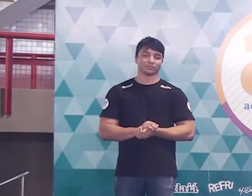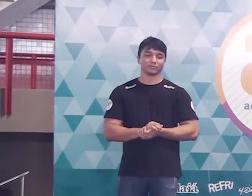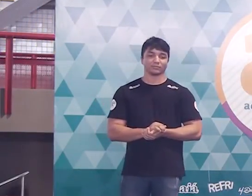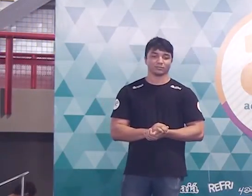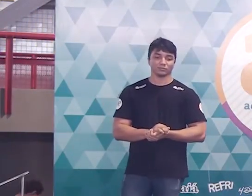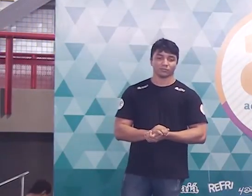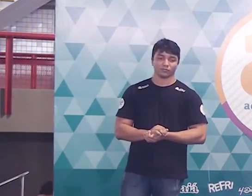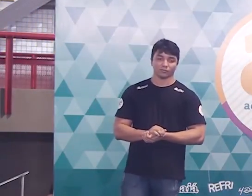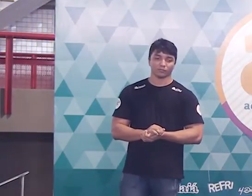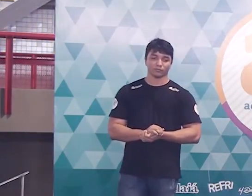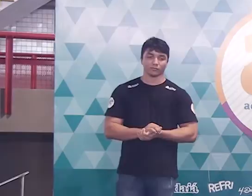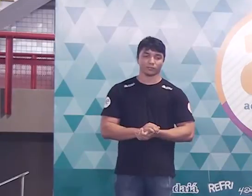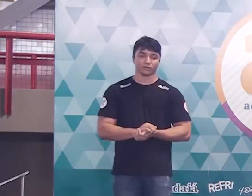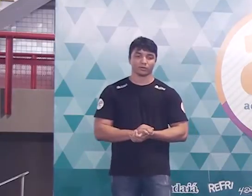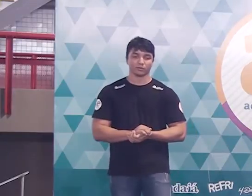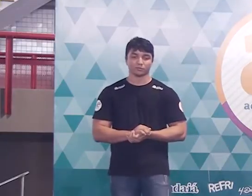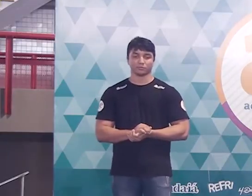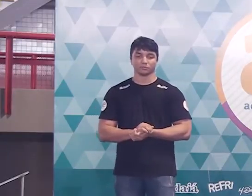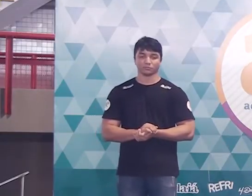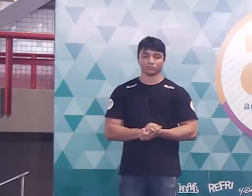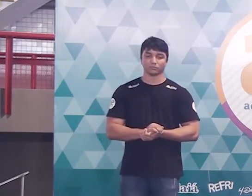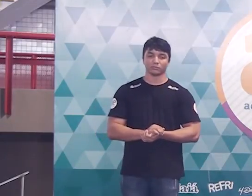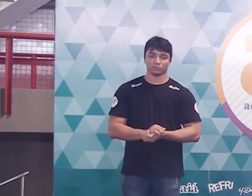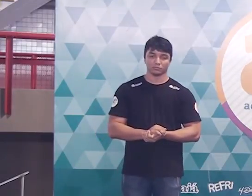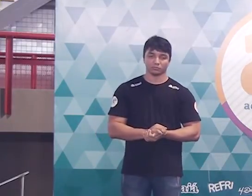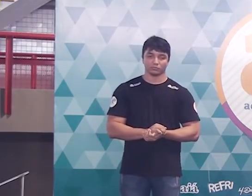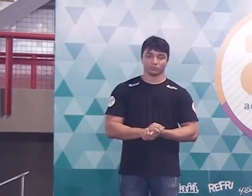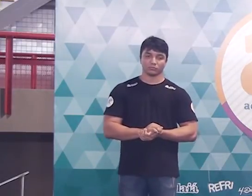Vamos lá. Mais um aqui para a gente partir para a próxima.